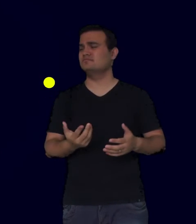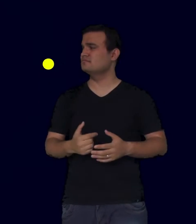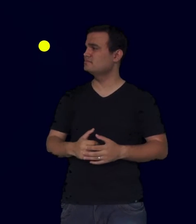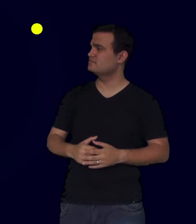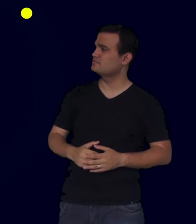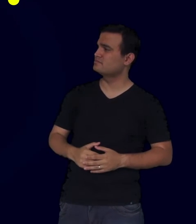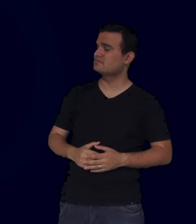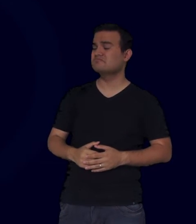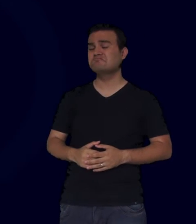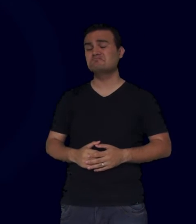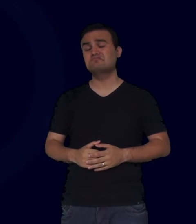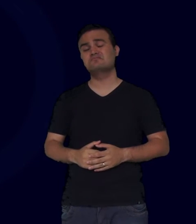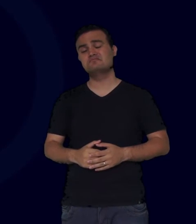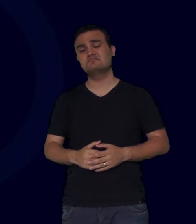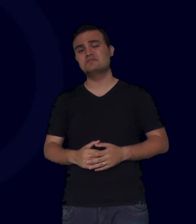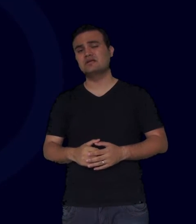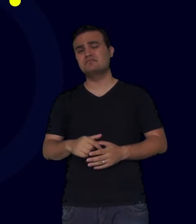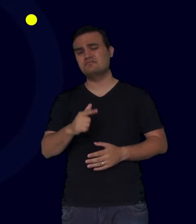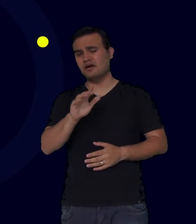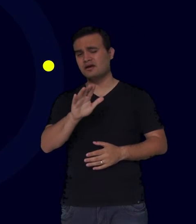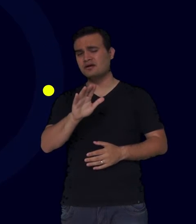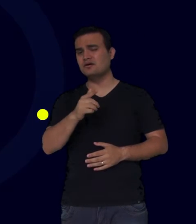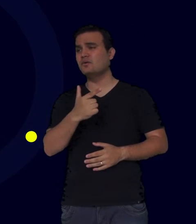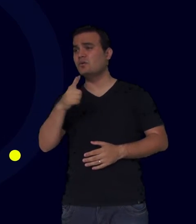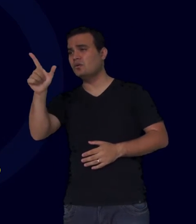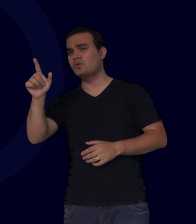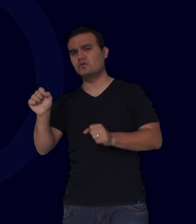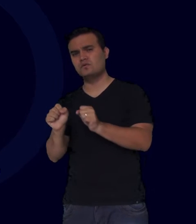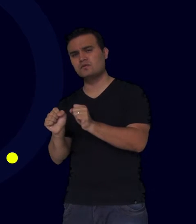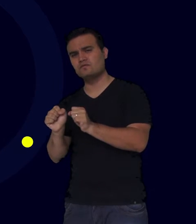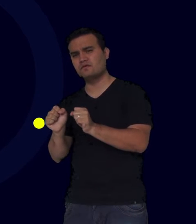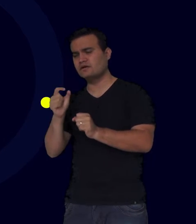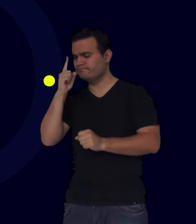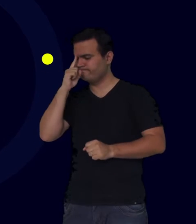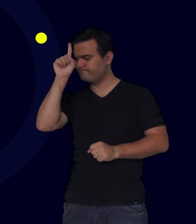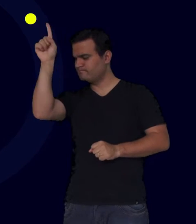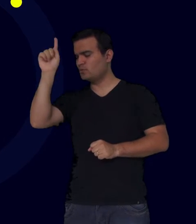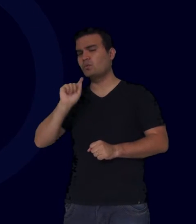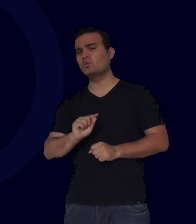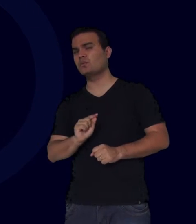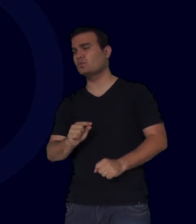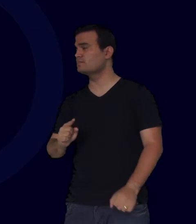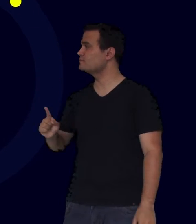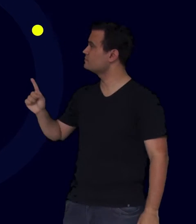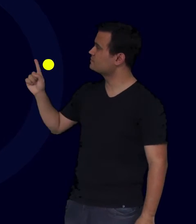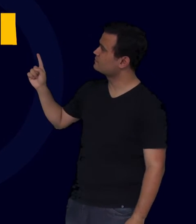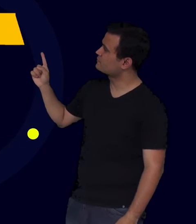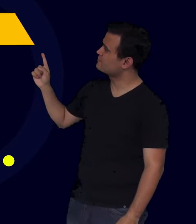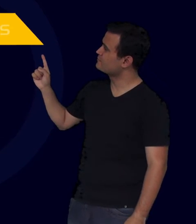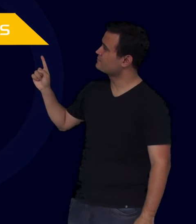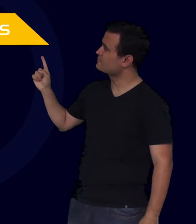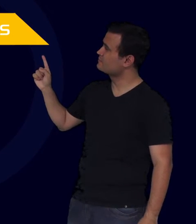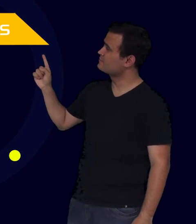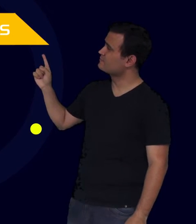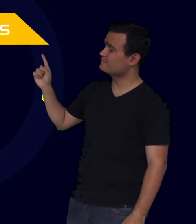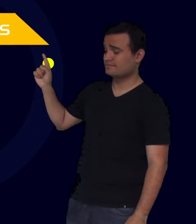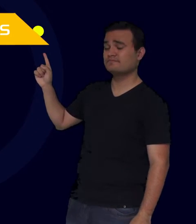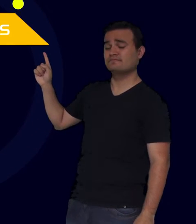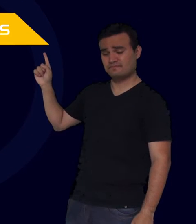Do outro lado, iniciamos a construção de instrumentos, chamados de aceleradores de partículas, que tinham